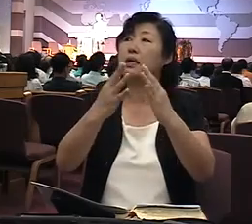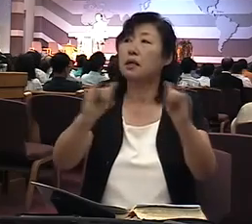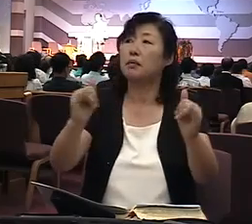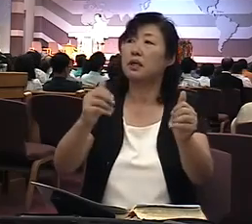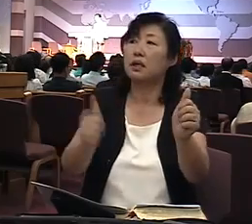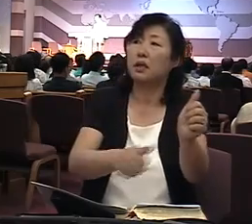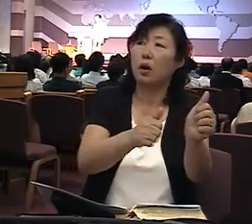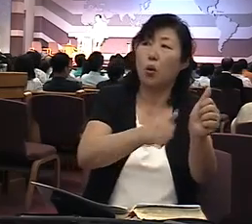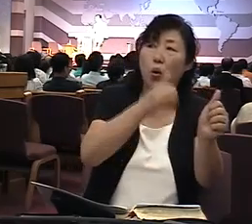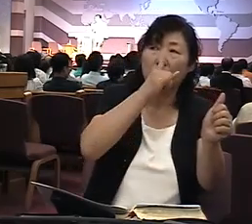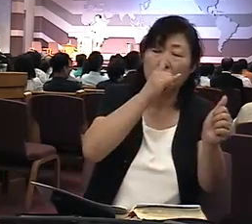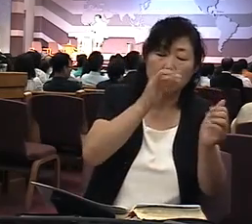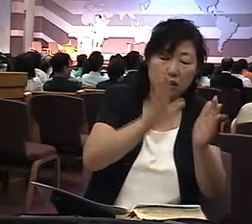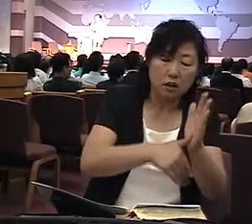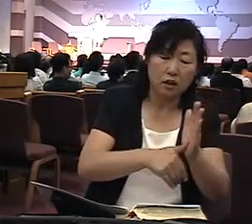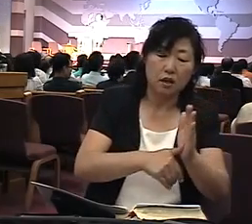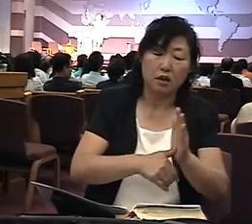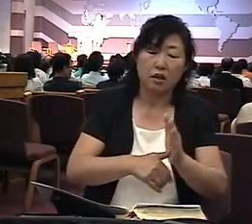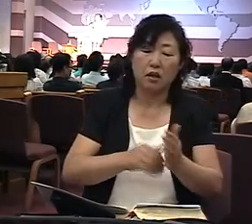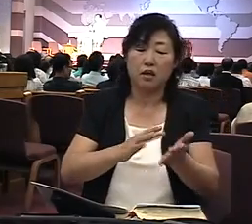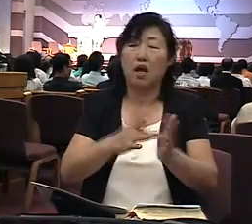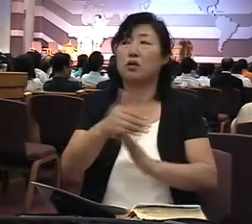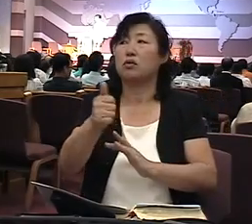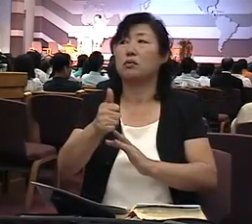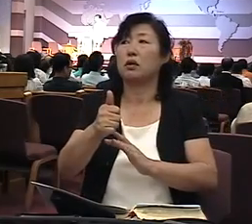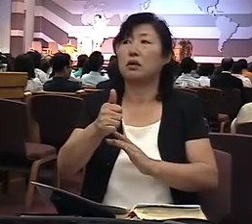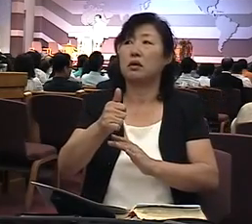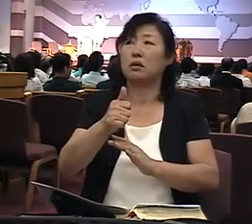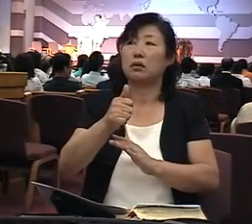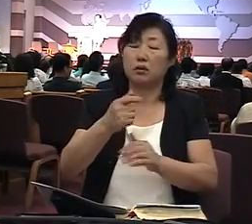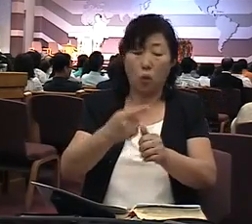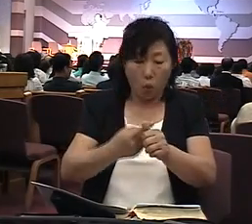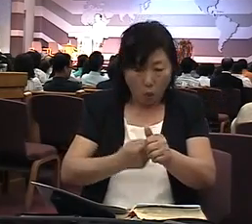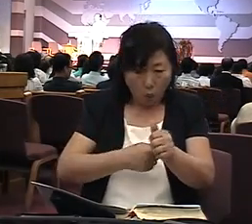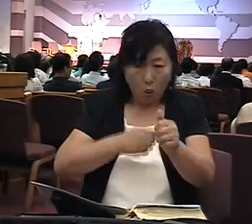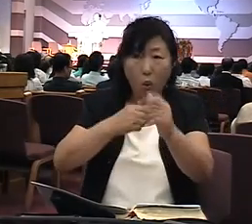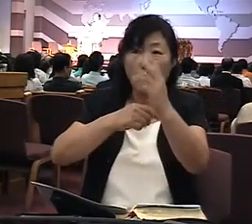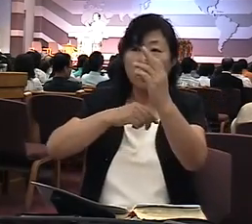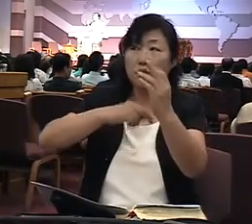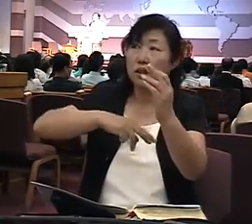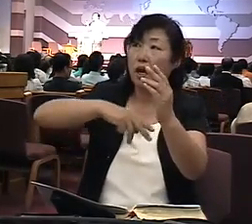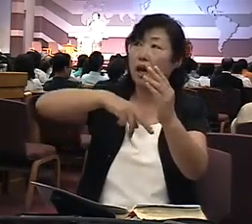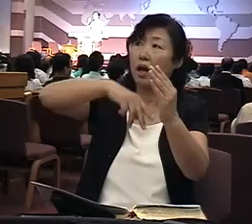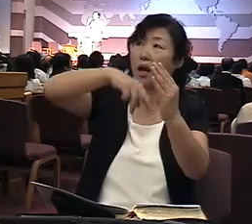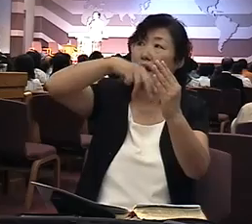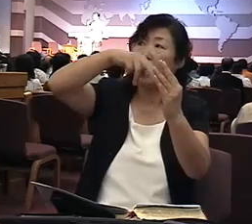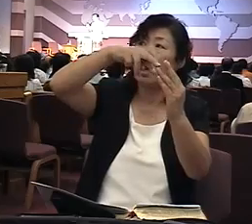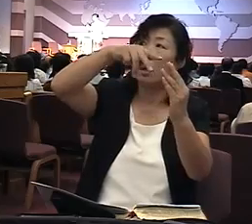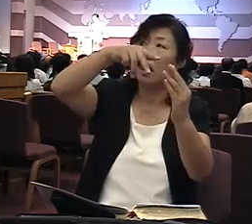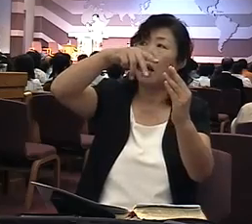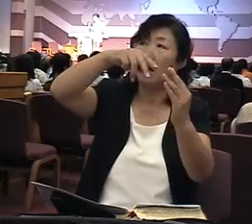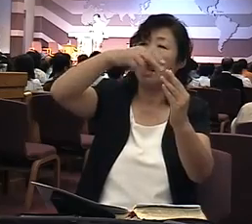있었을 때 예수님은 고의적으로 산으로 올라가십니다. 산에 올라가서 12제자를